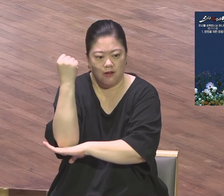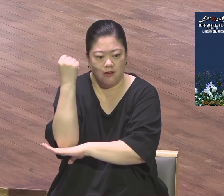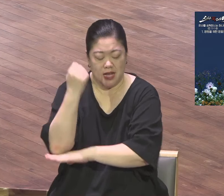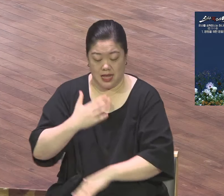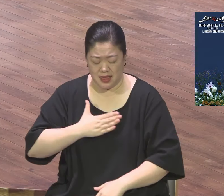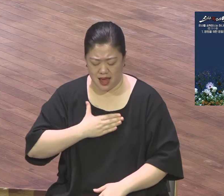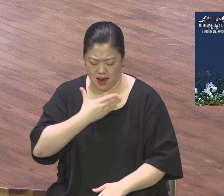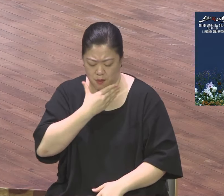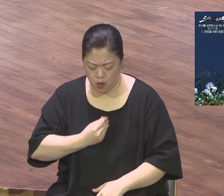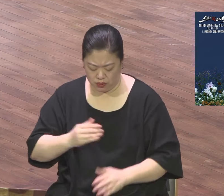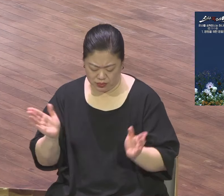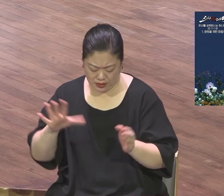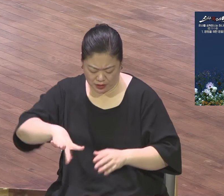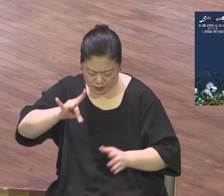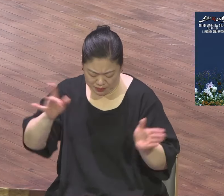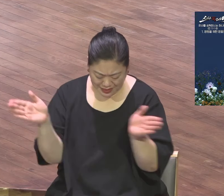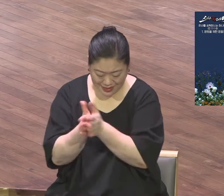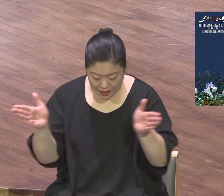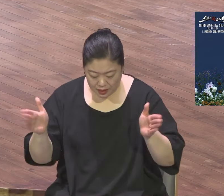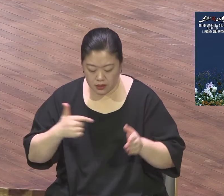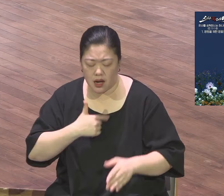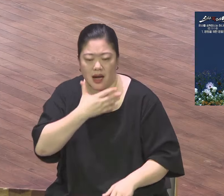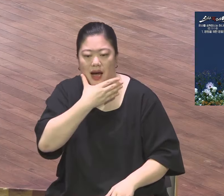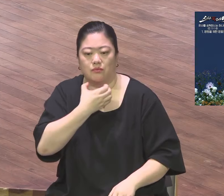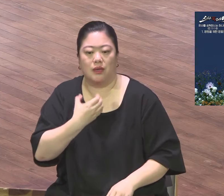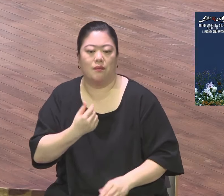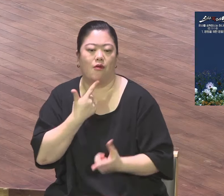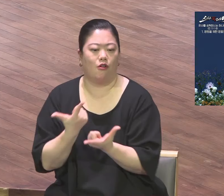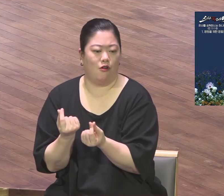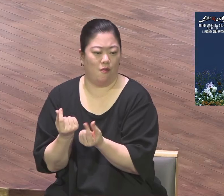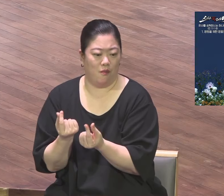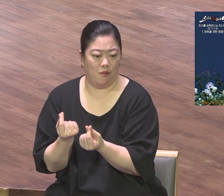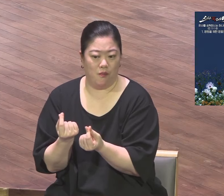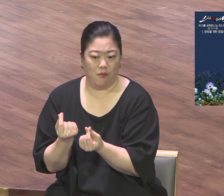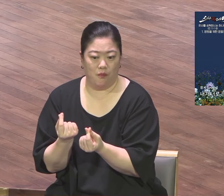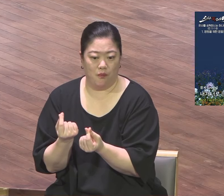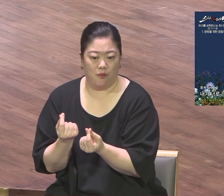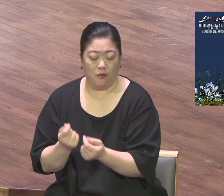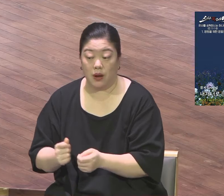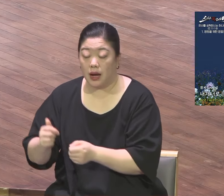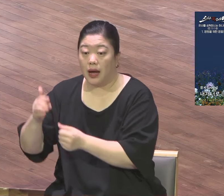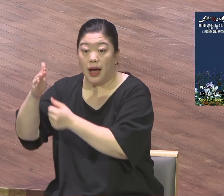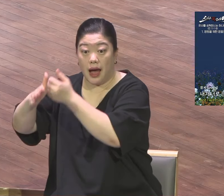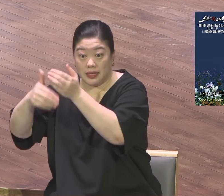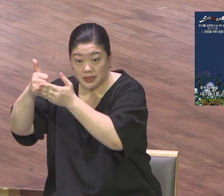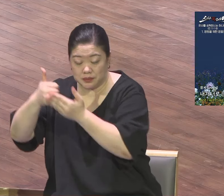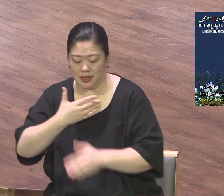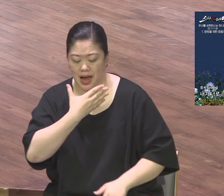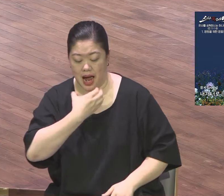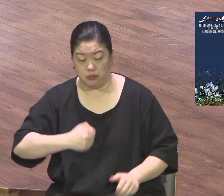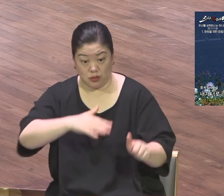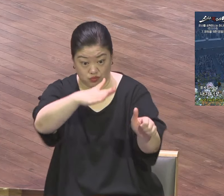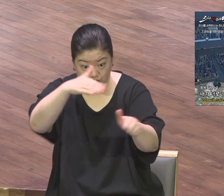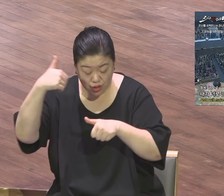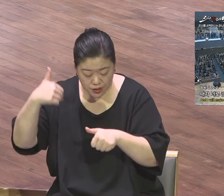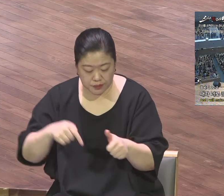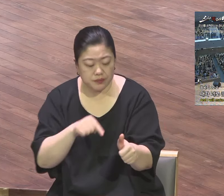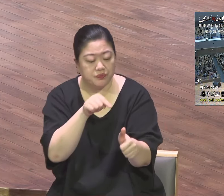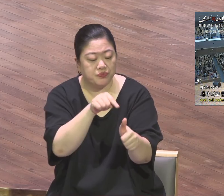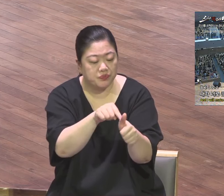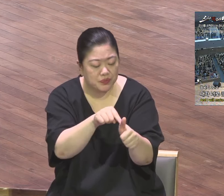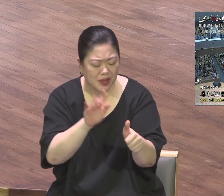복음 가진 사람들이요. 하나님께서 아브라함을 부르셔서 복의 근원. 내가 너로 큰 민족을 이루고 내게 복을 주어 내